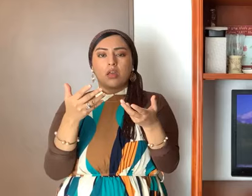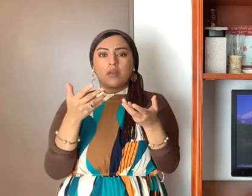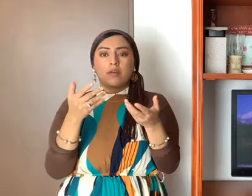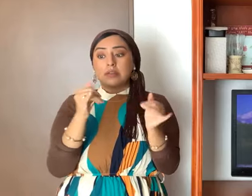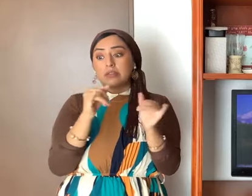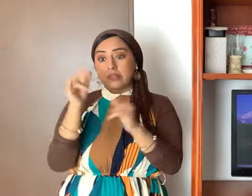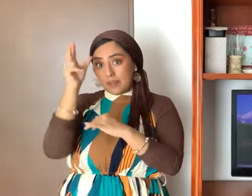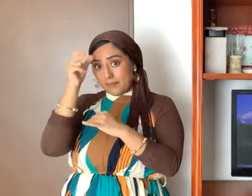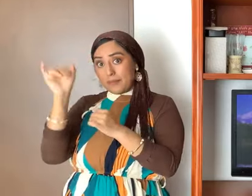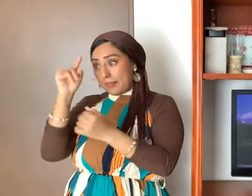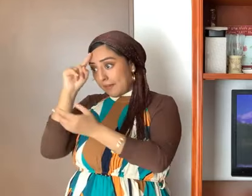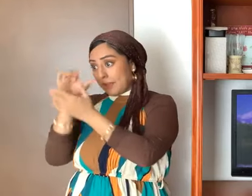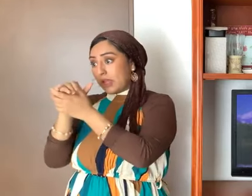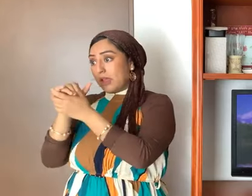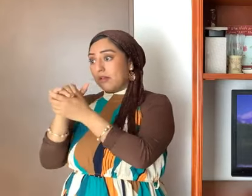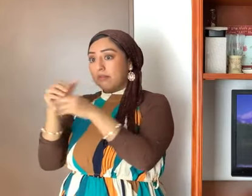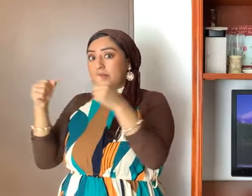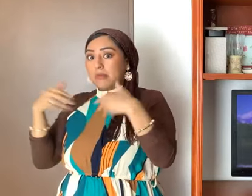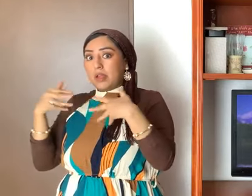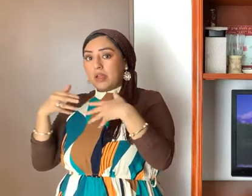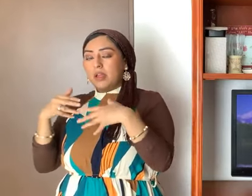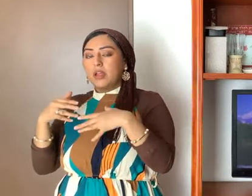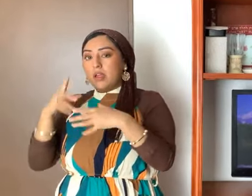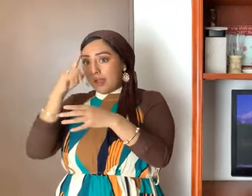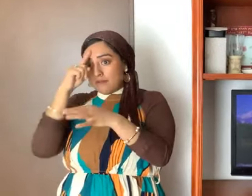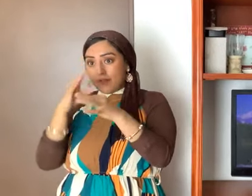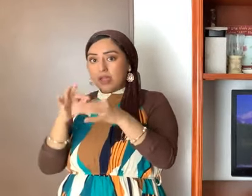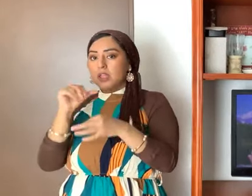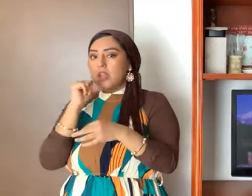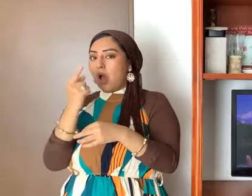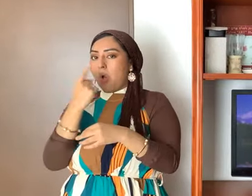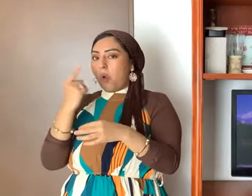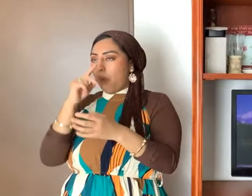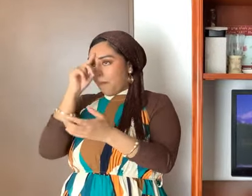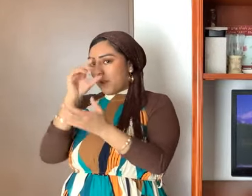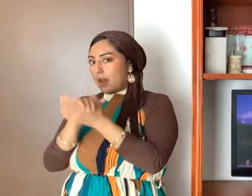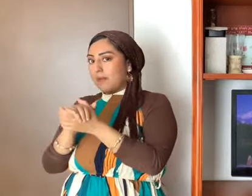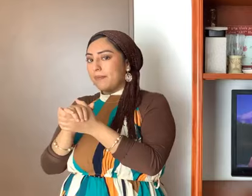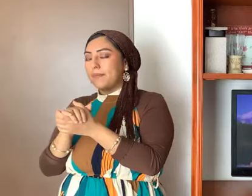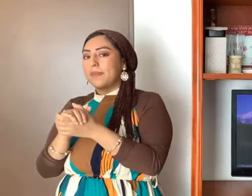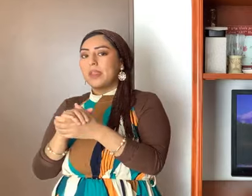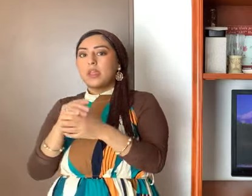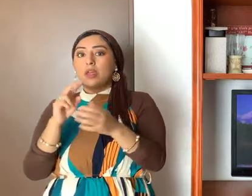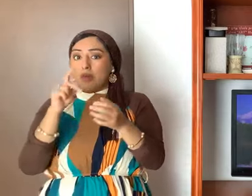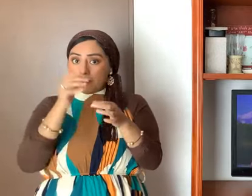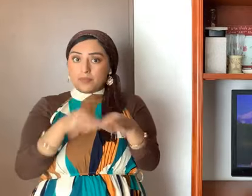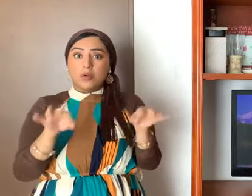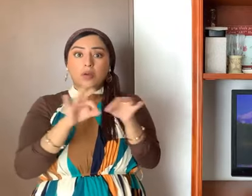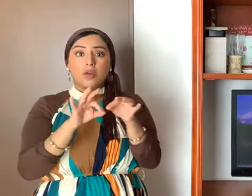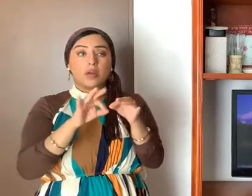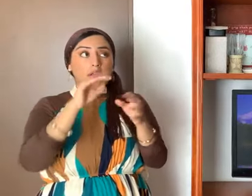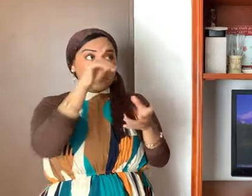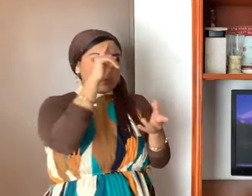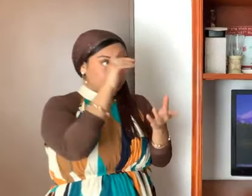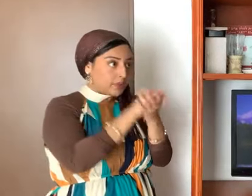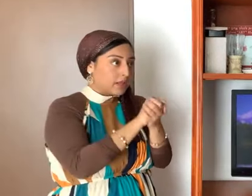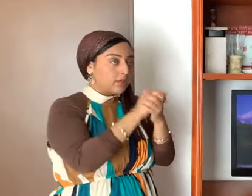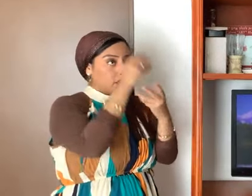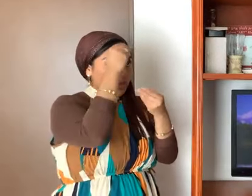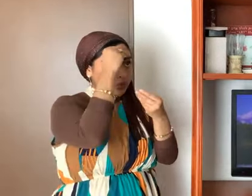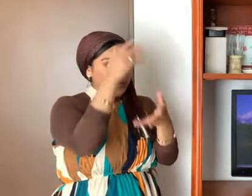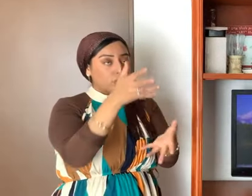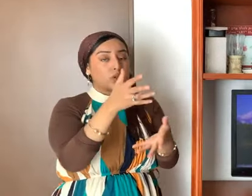y tiemblan. Entonces la fe no es solamente creer, ya lo dijimos, creer, confiar,